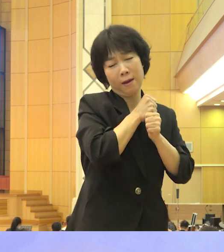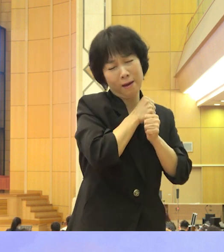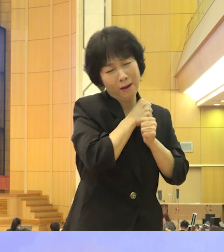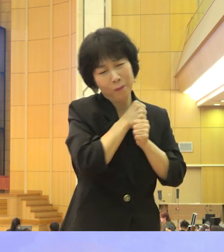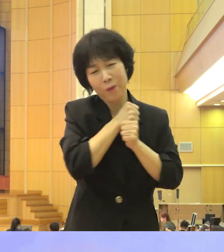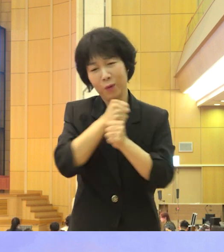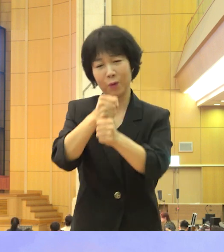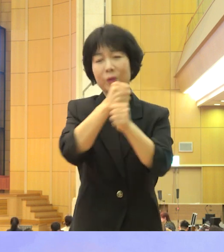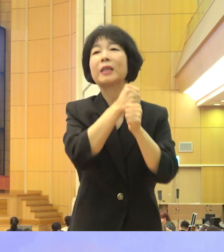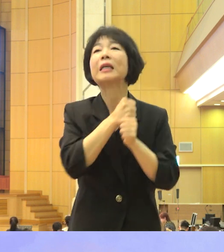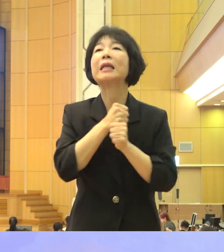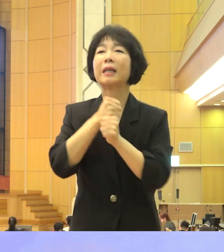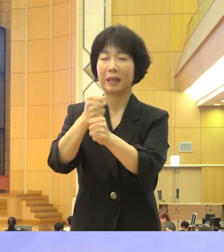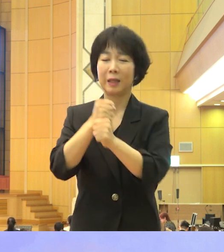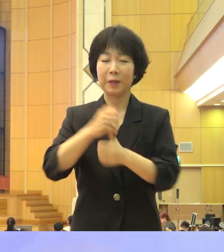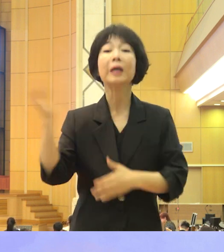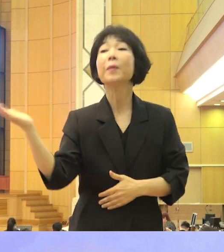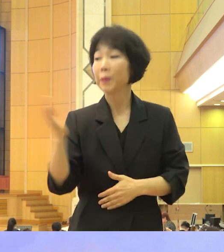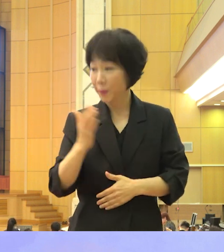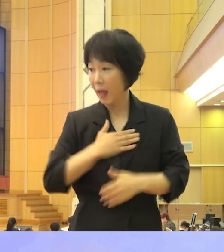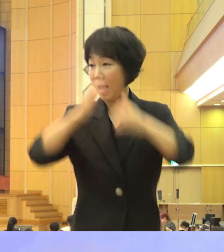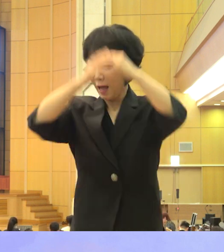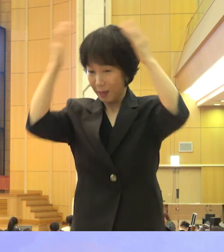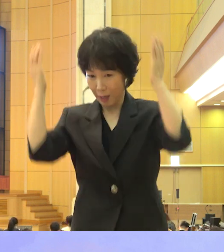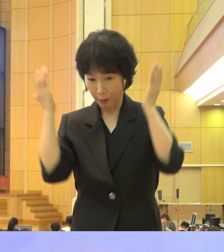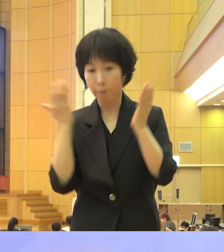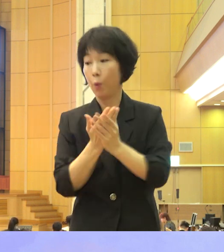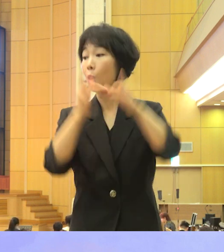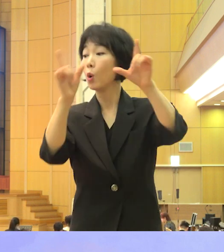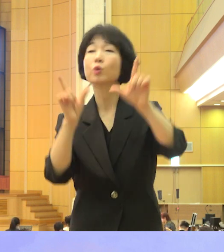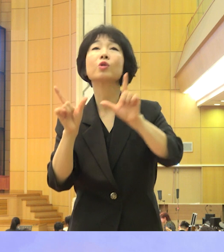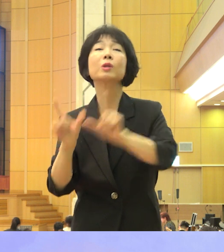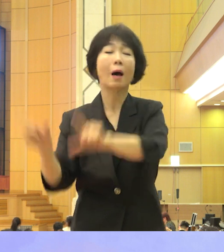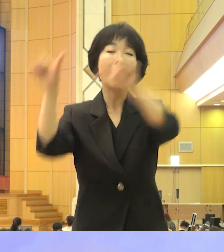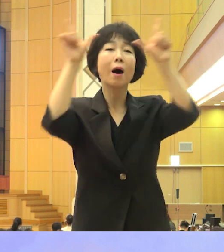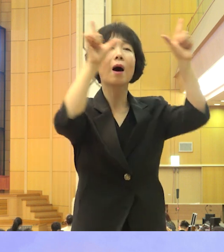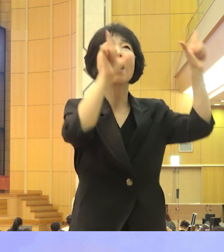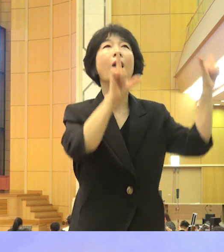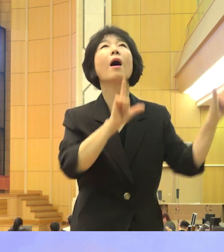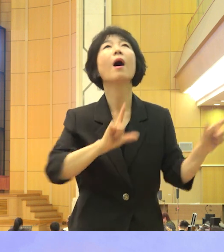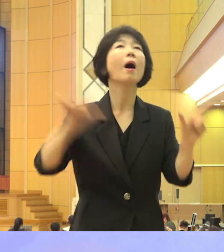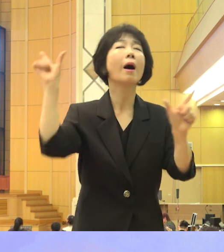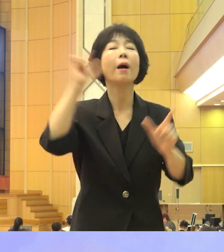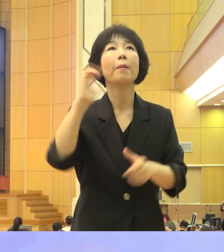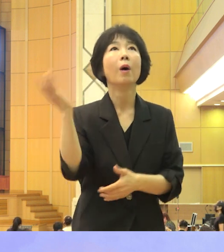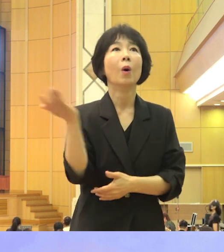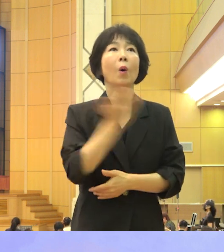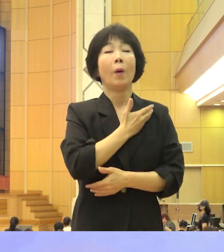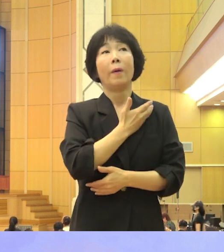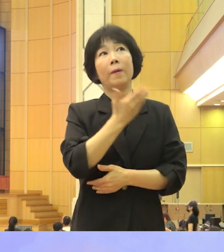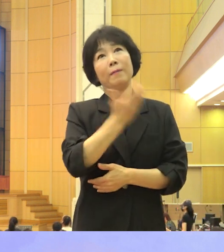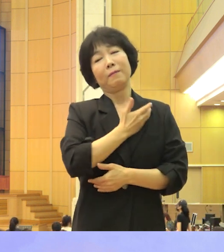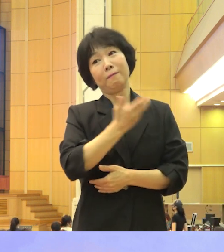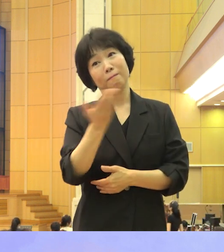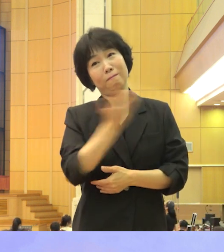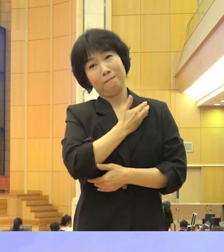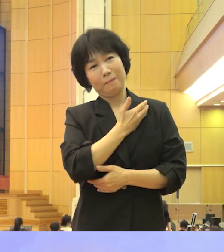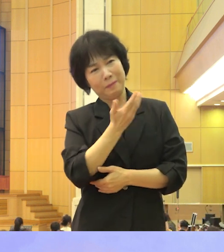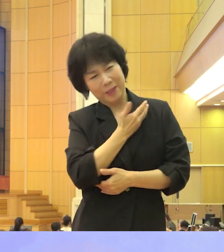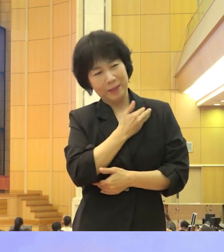주께 묻기 나의 모든 삶